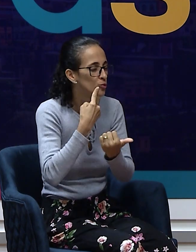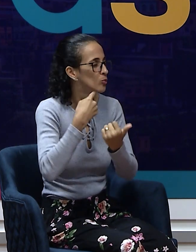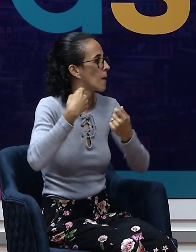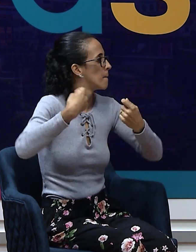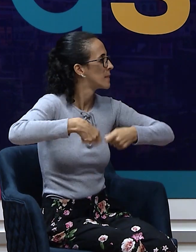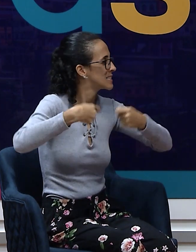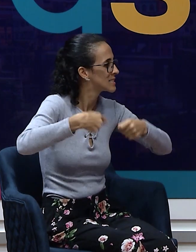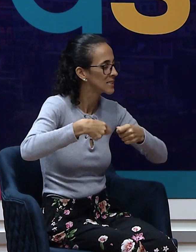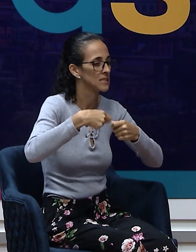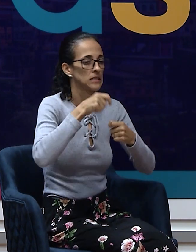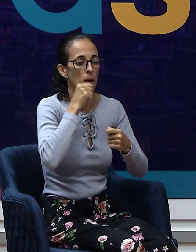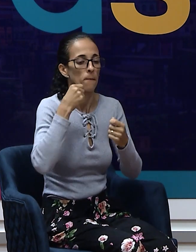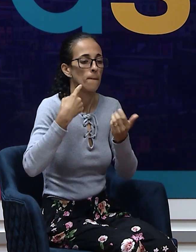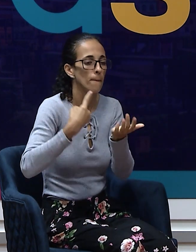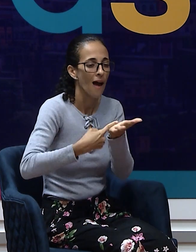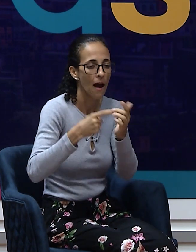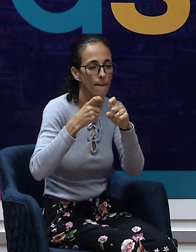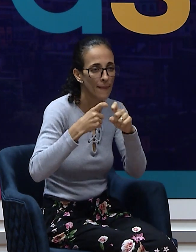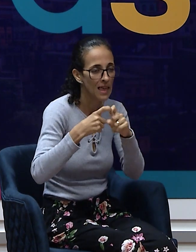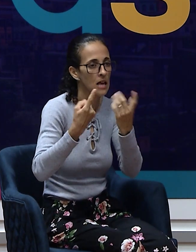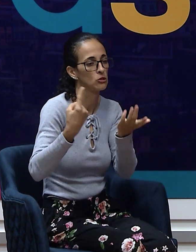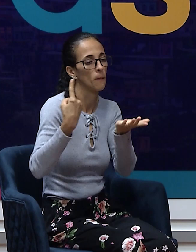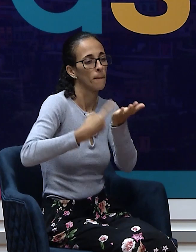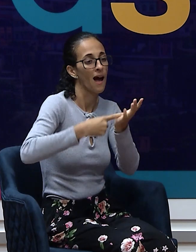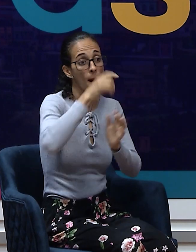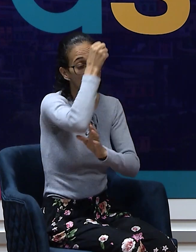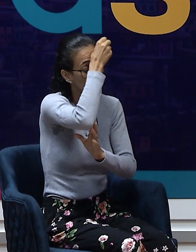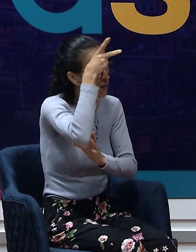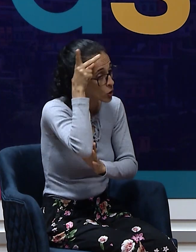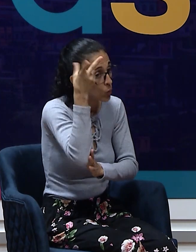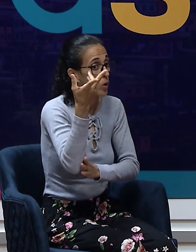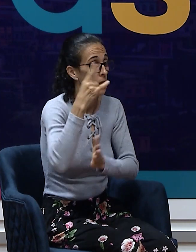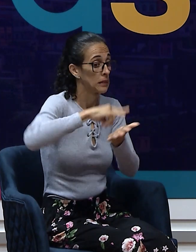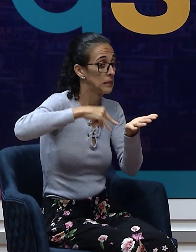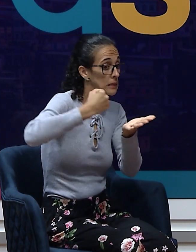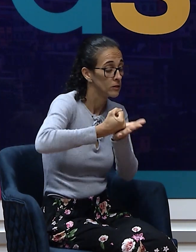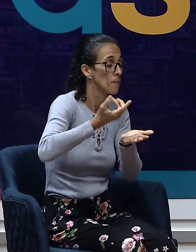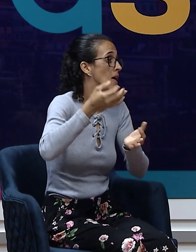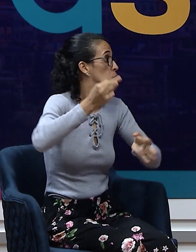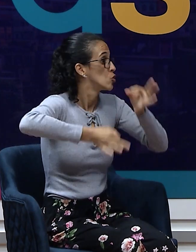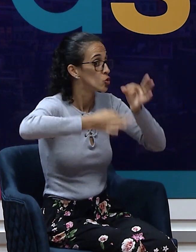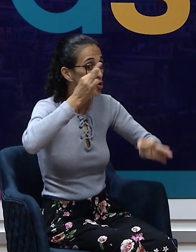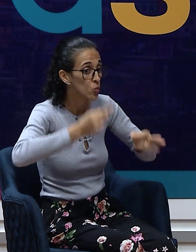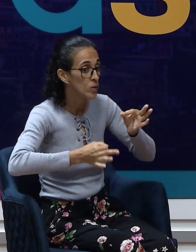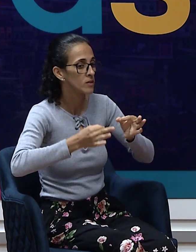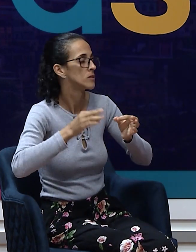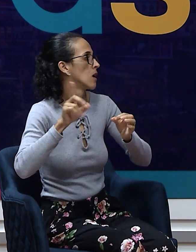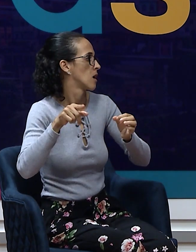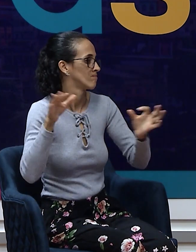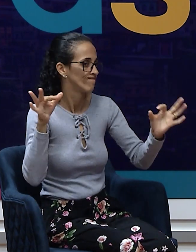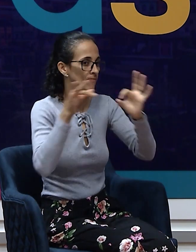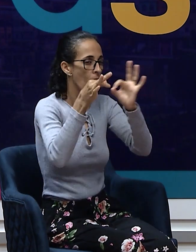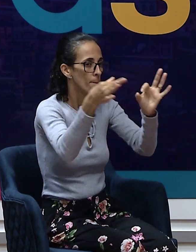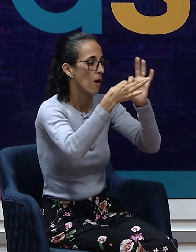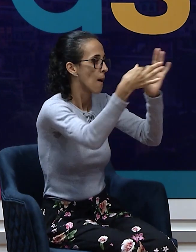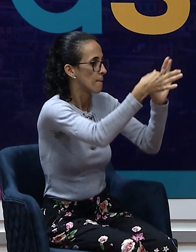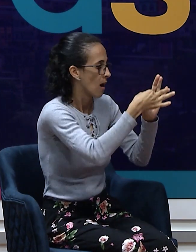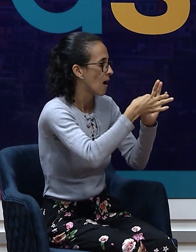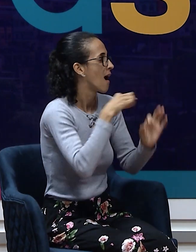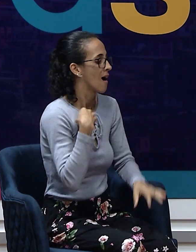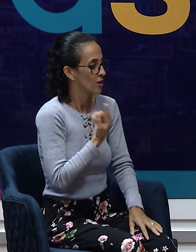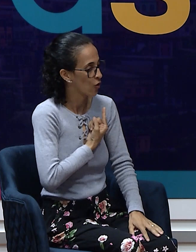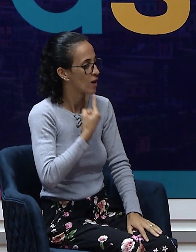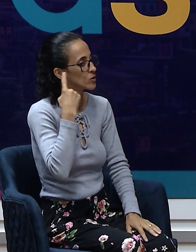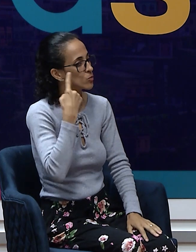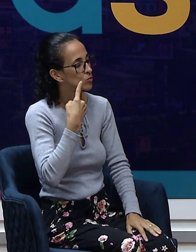um apoio à comunidade surda. A gente sabe que pode marcar um médico, a prefeitura realmente marca, uma justiça, por